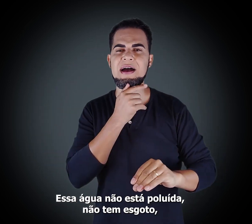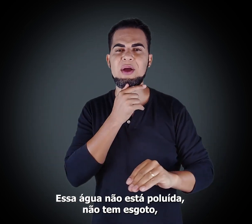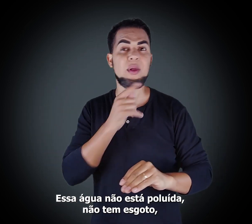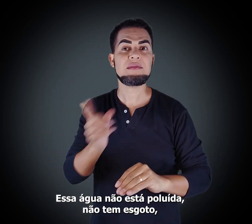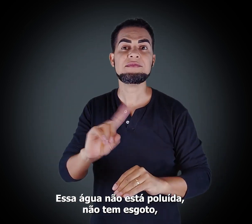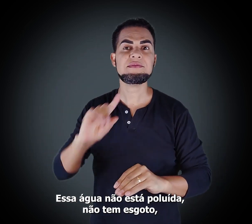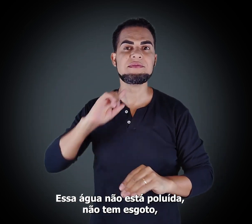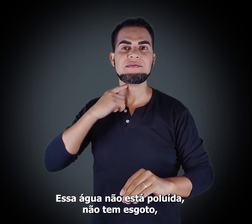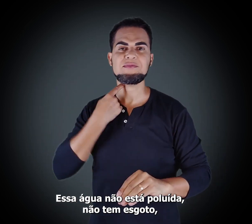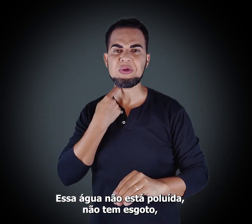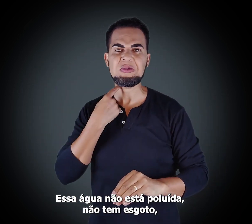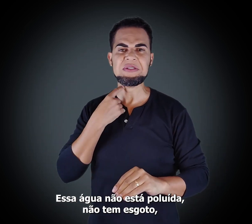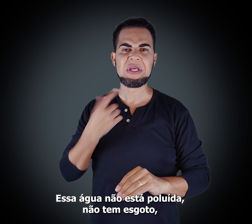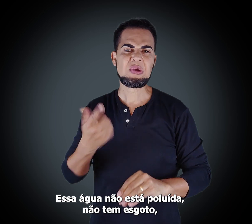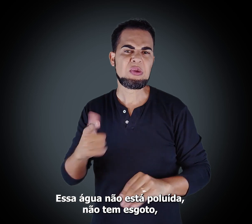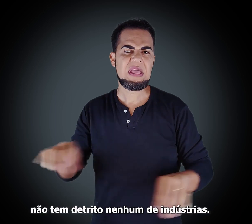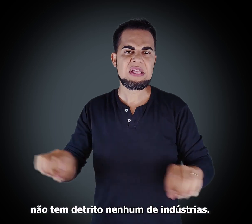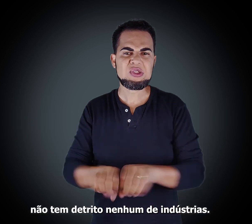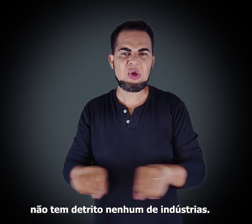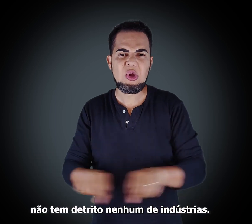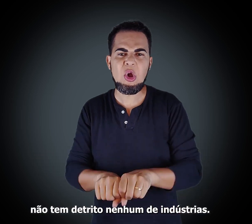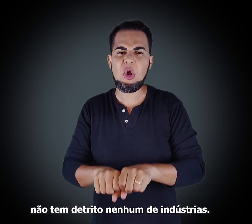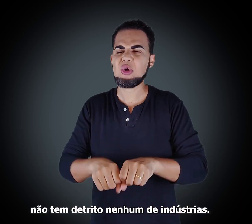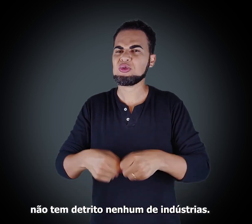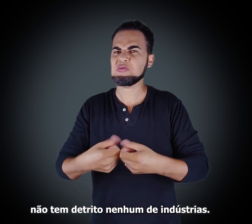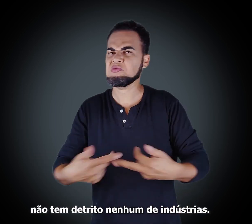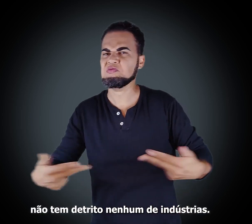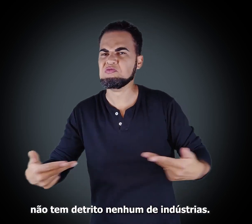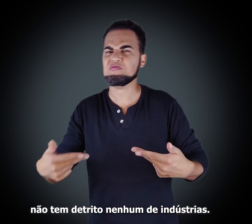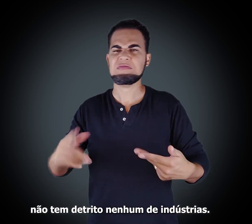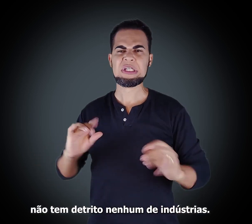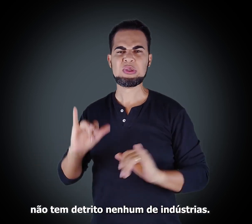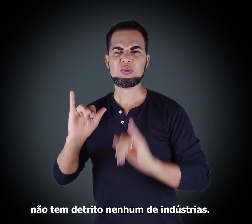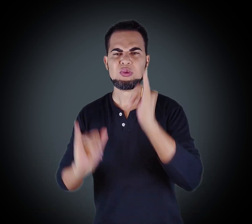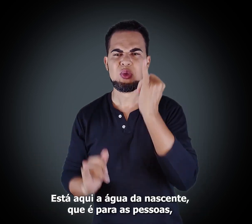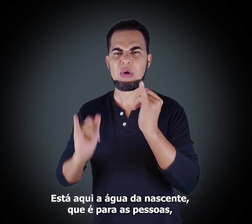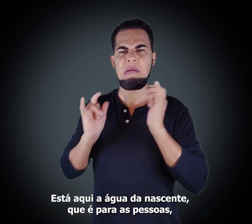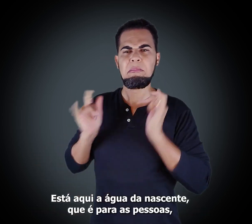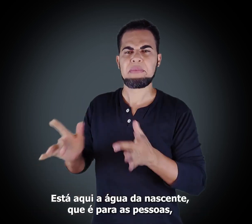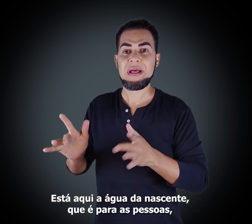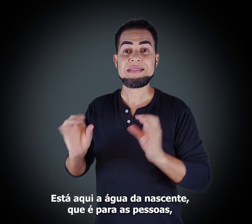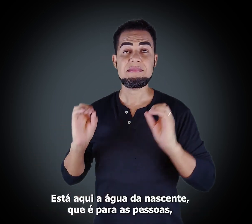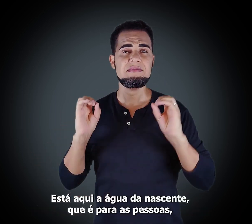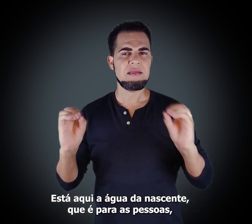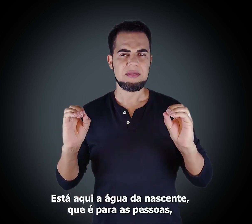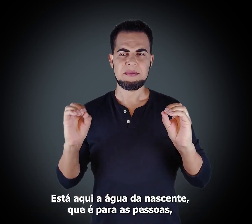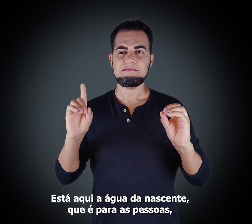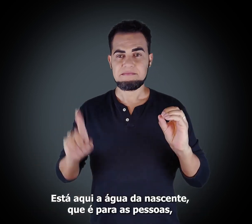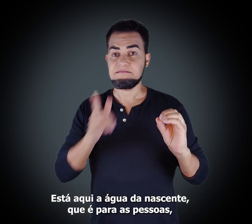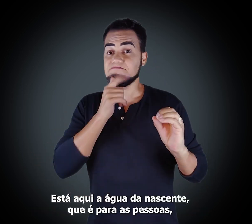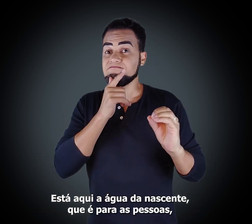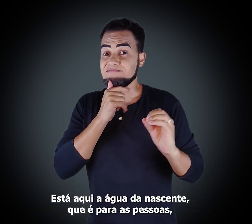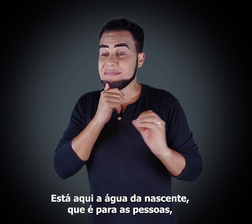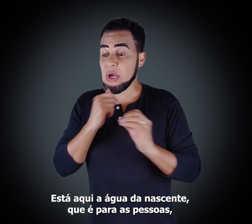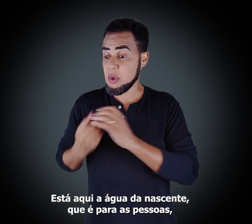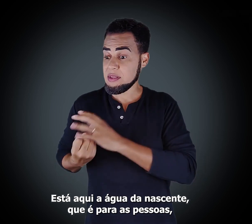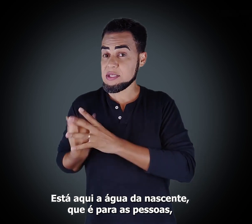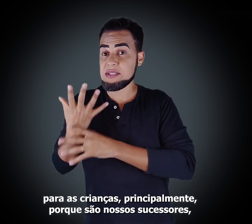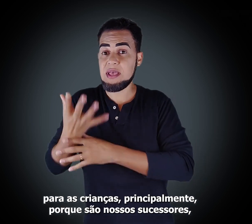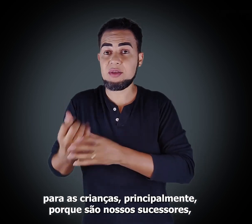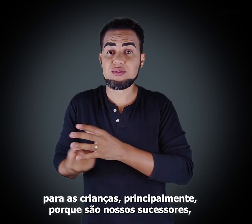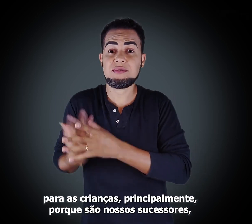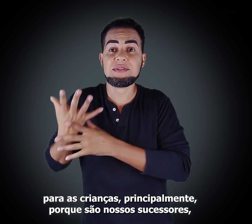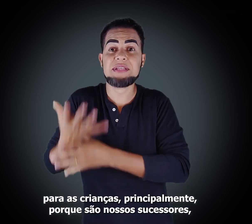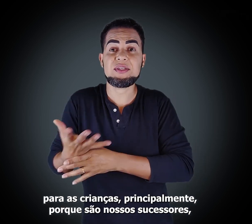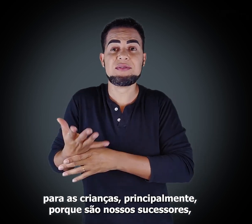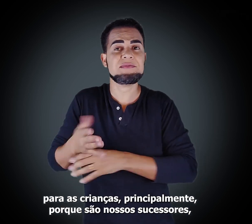não está poluída, não tem esgoto, né? Tem detrito nenhum de indústrias. Ela está aqui, a água da nascente, para as pessoas,